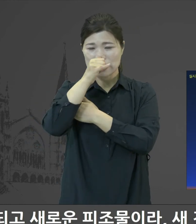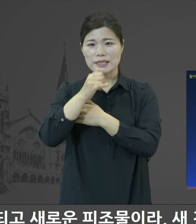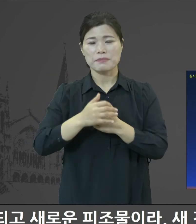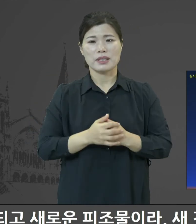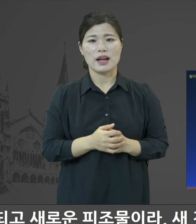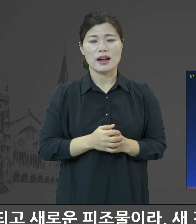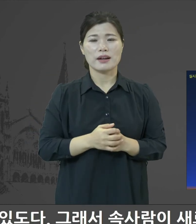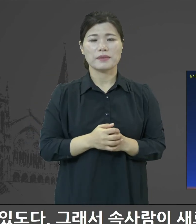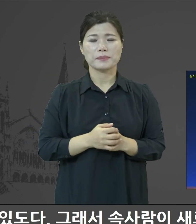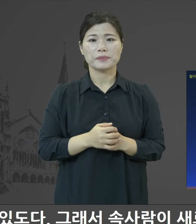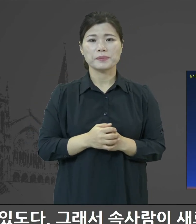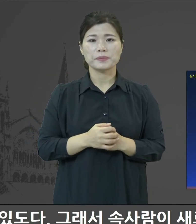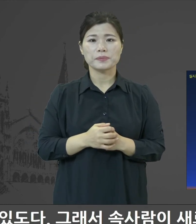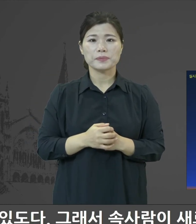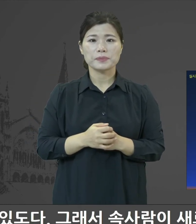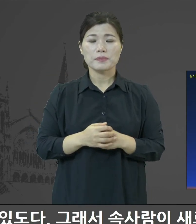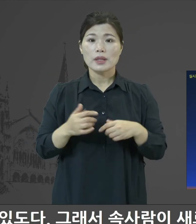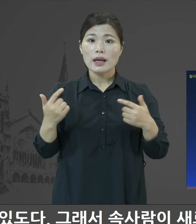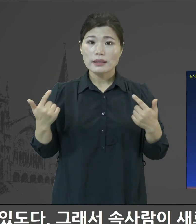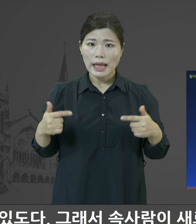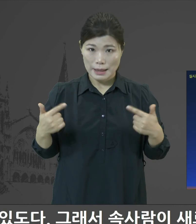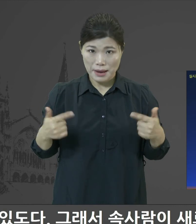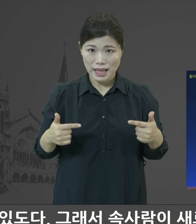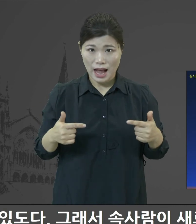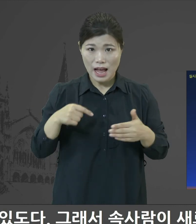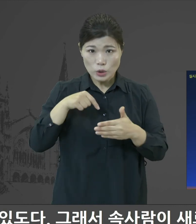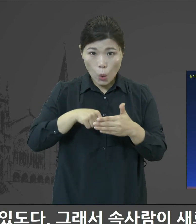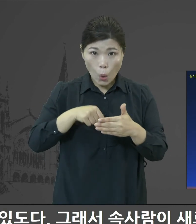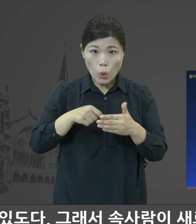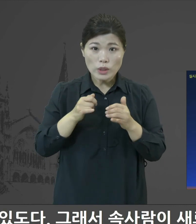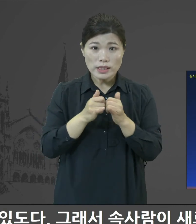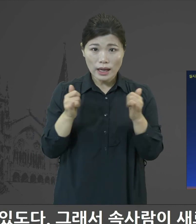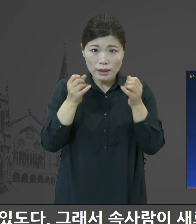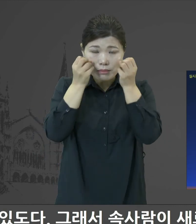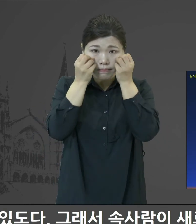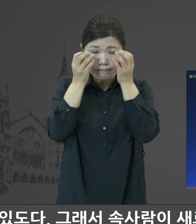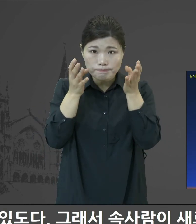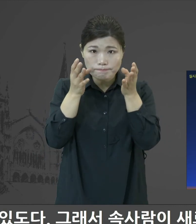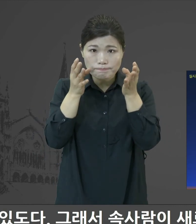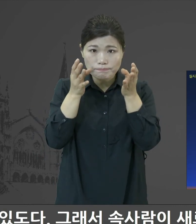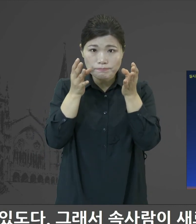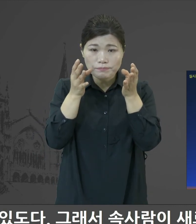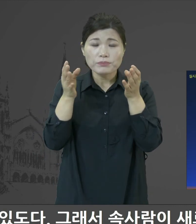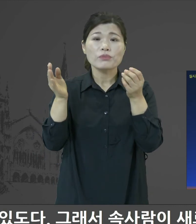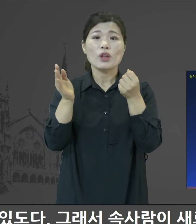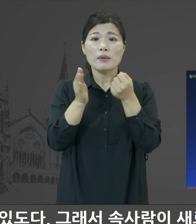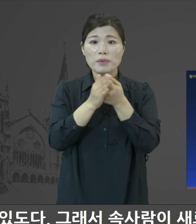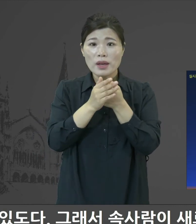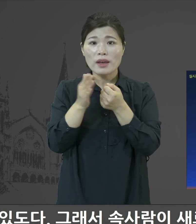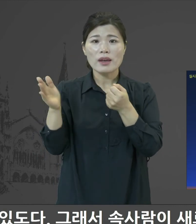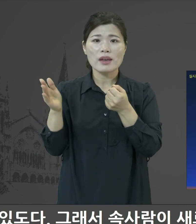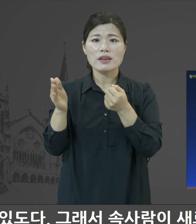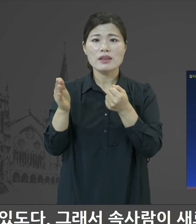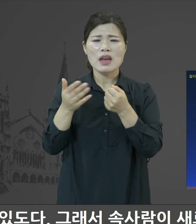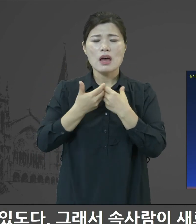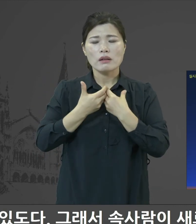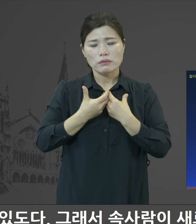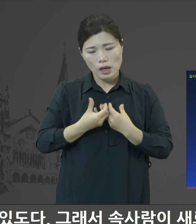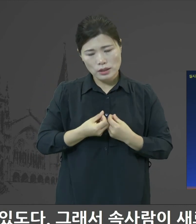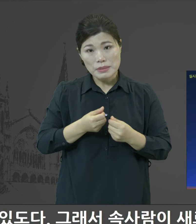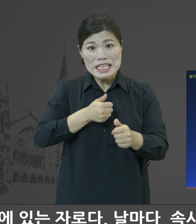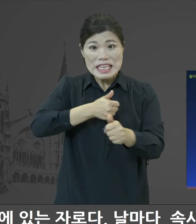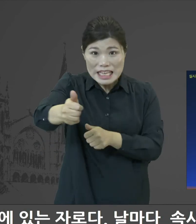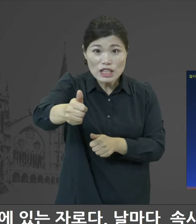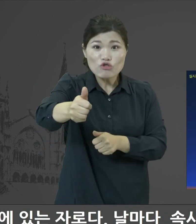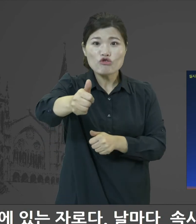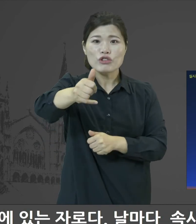자로다. 날마다 속사람이 새로워짐으로 낙심을 이길 수 있는